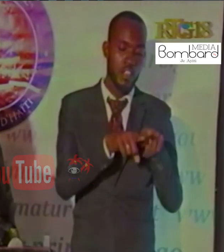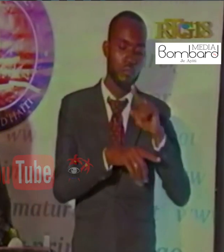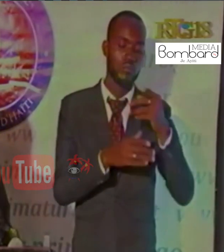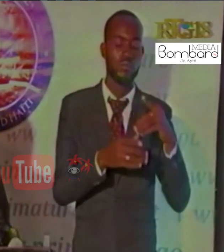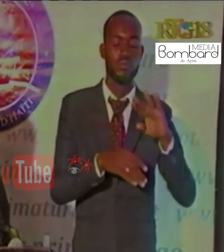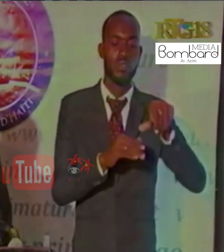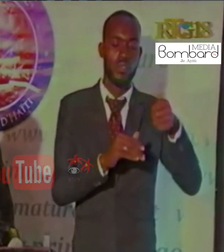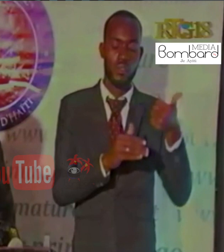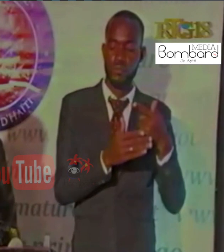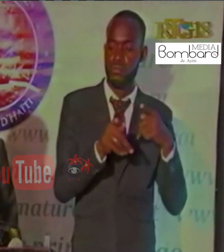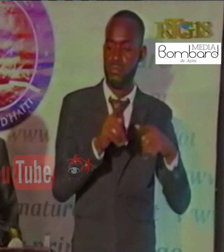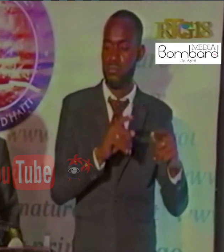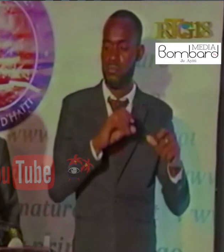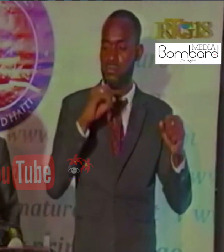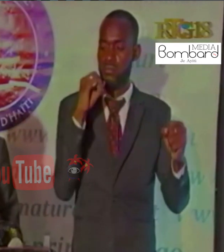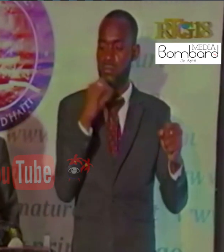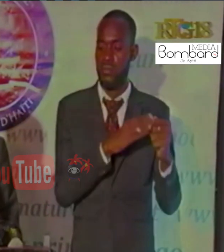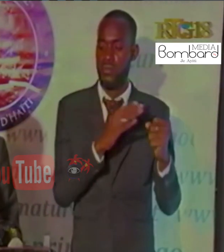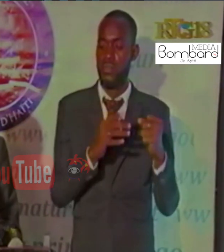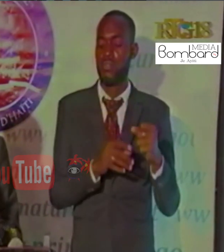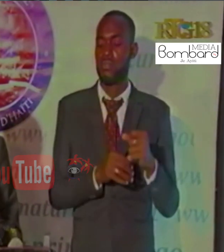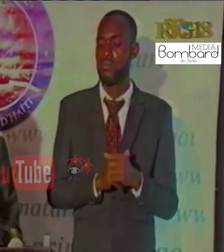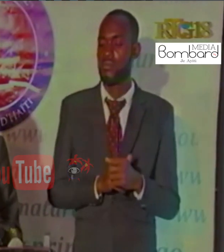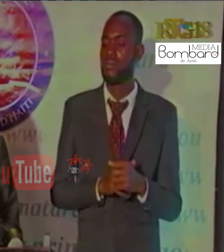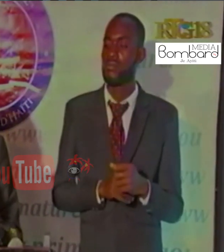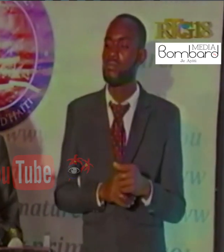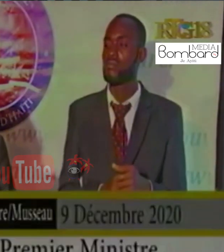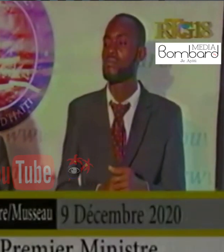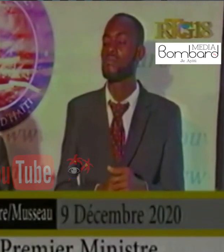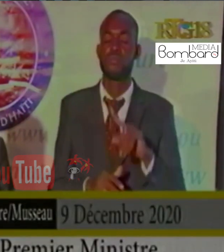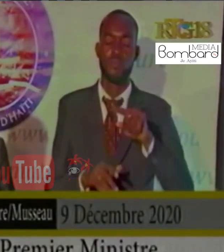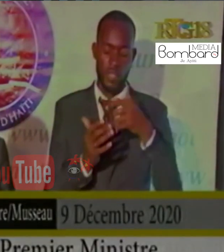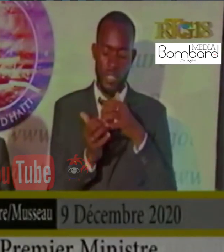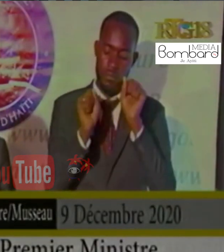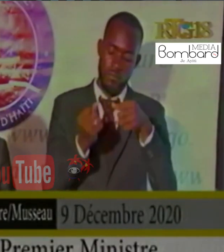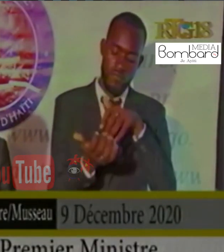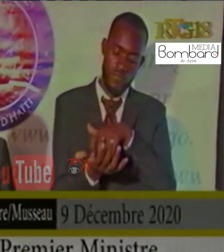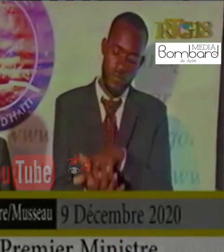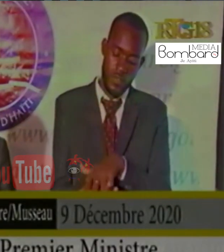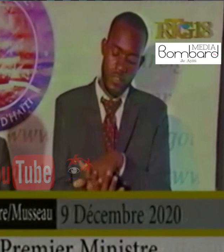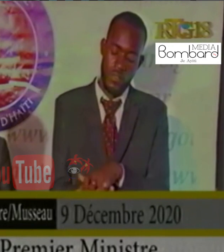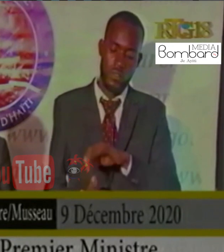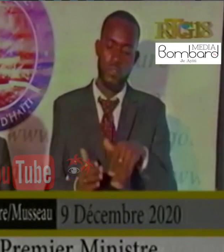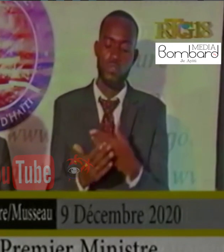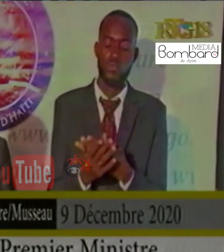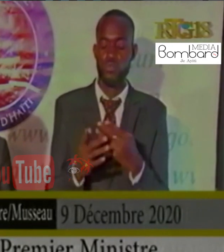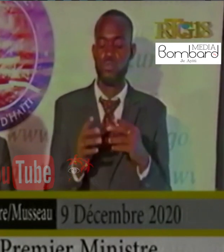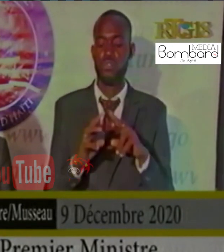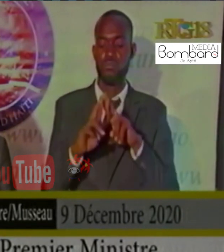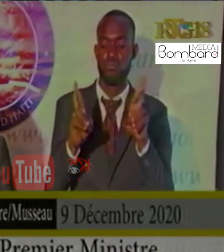sociopolitiques, intempestives parfois, tendent à affaiblir les disponibilités